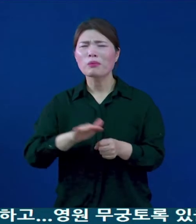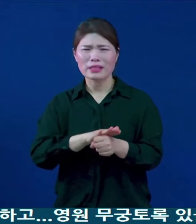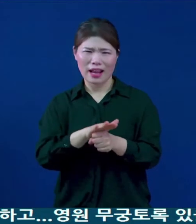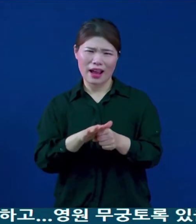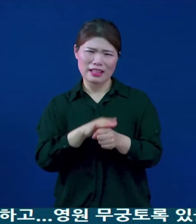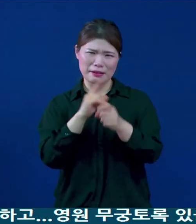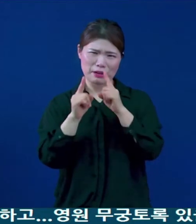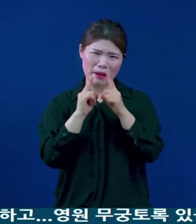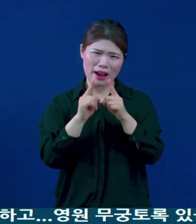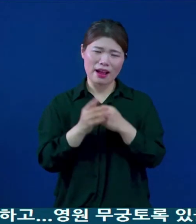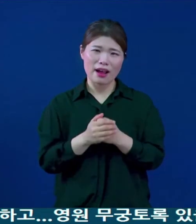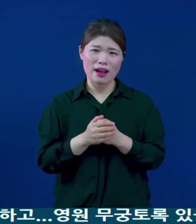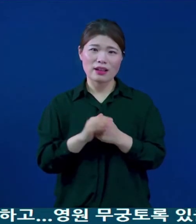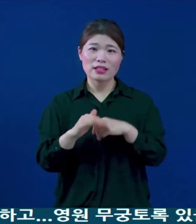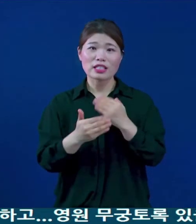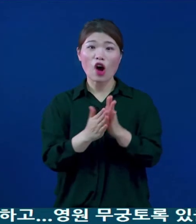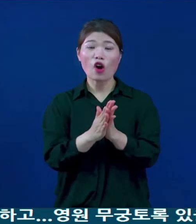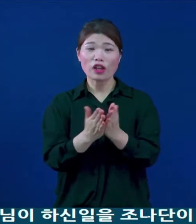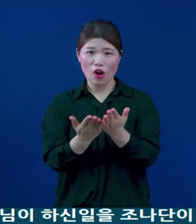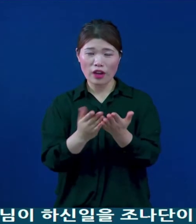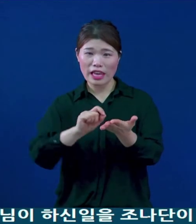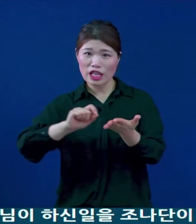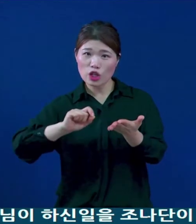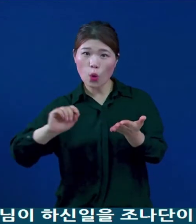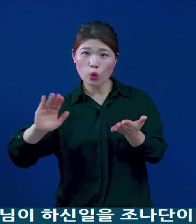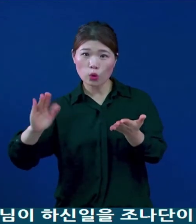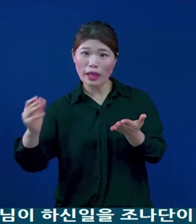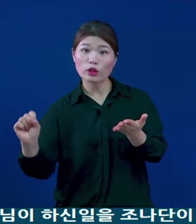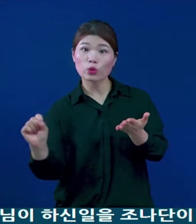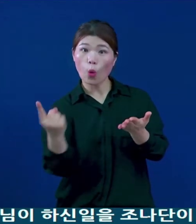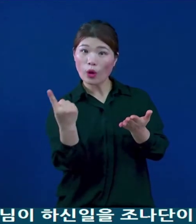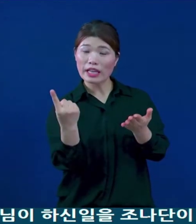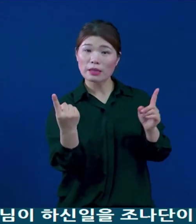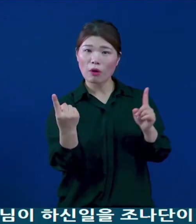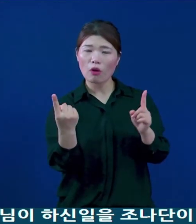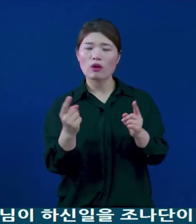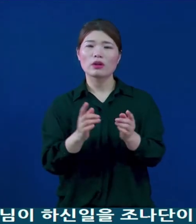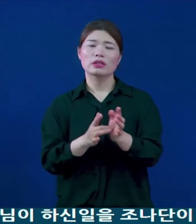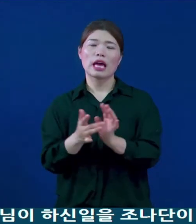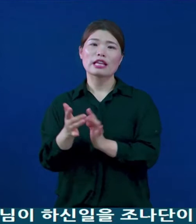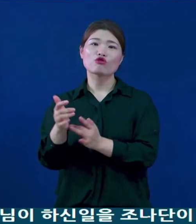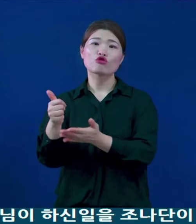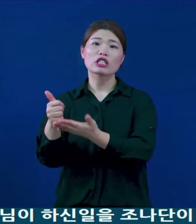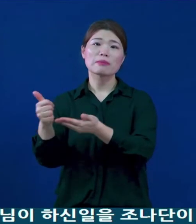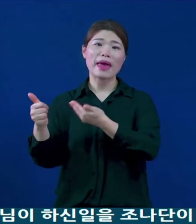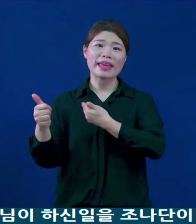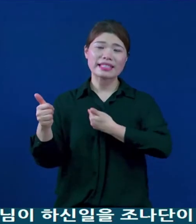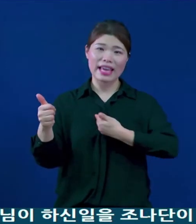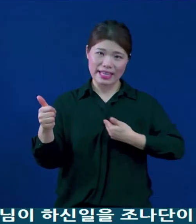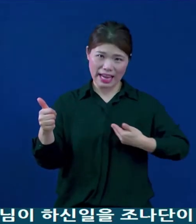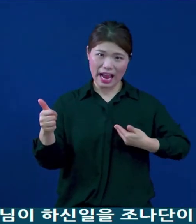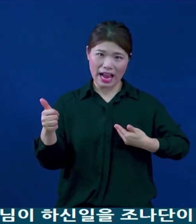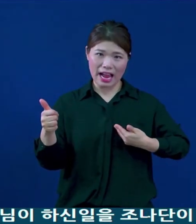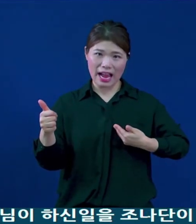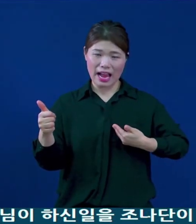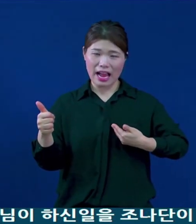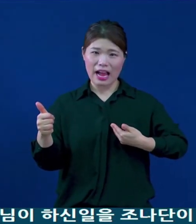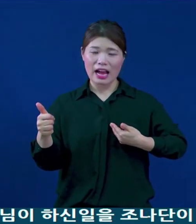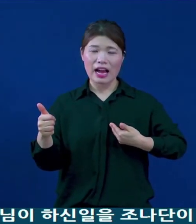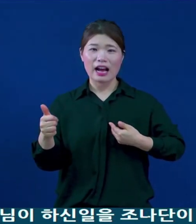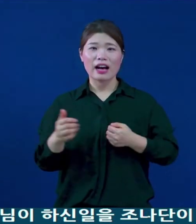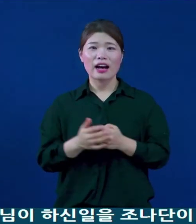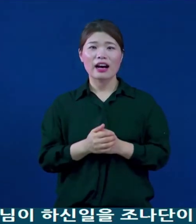그 구절이 성경에 기록되게 된 동기가 예수님의 제자 중 한 명 혹은